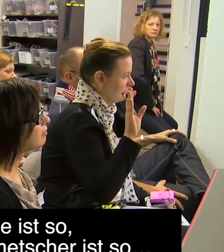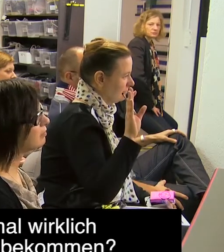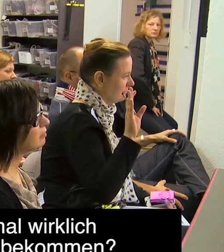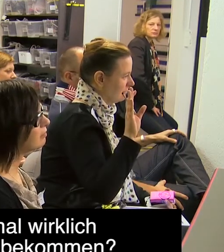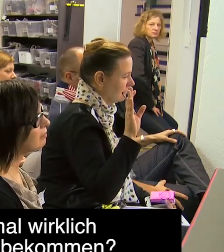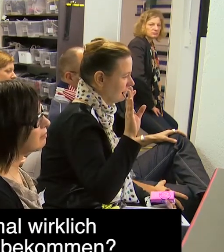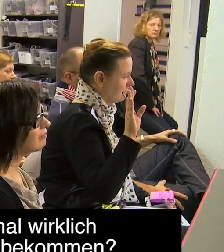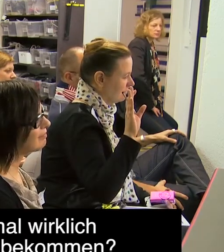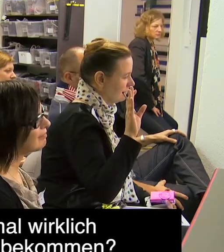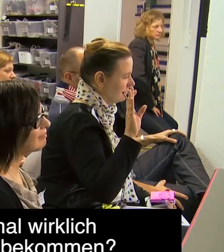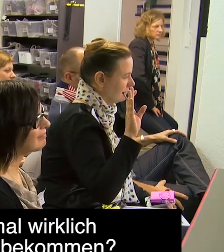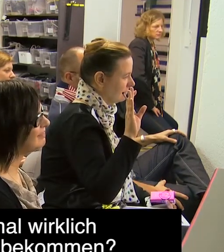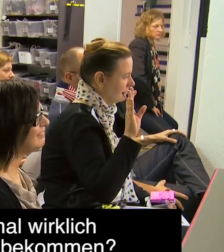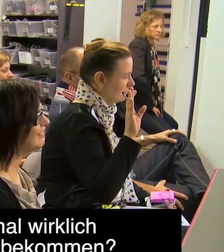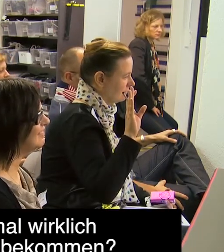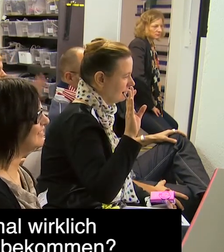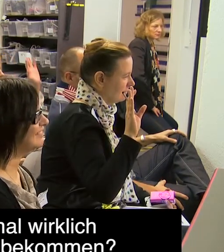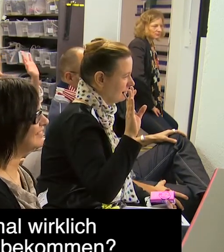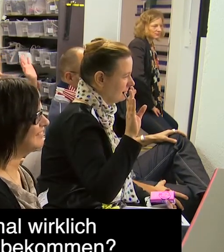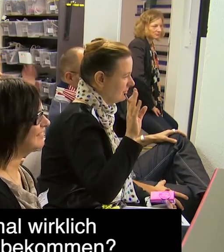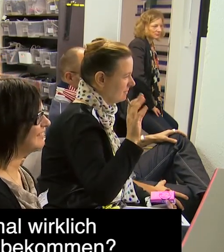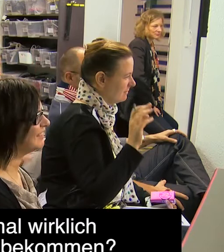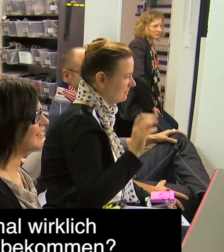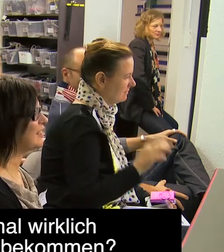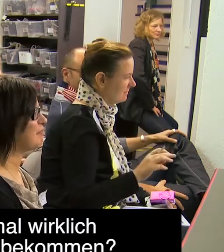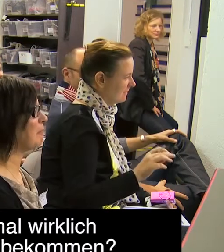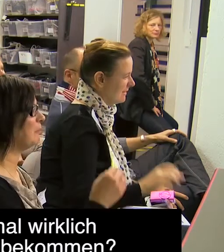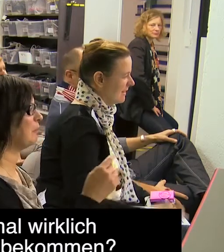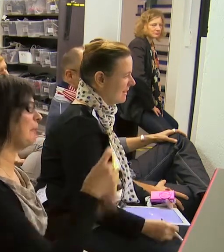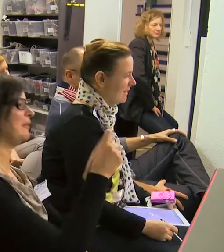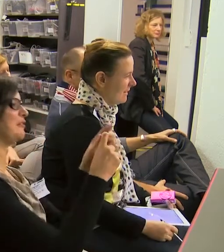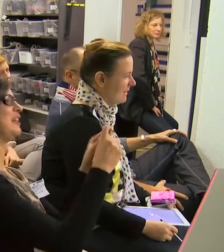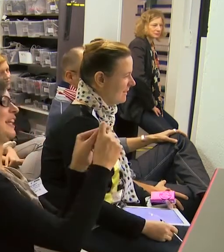eine Information?